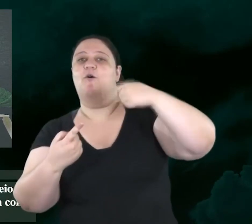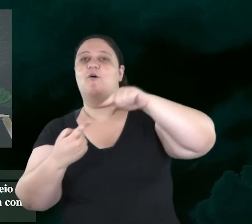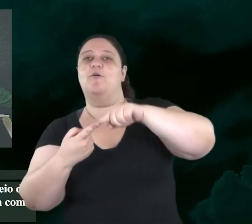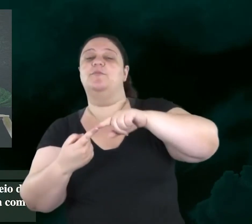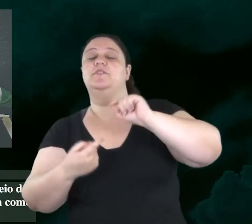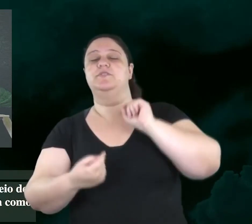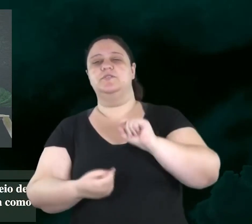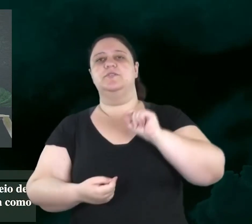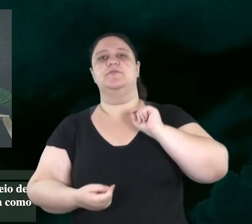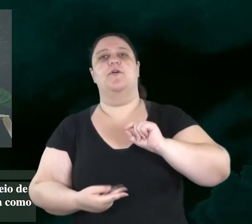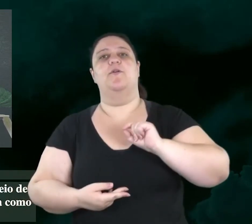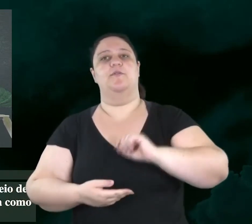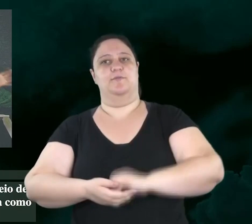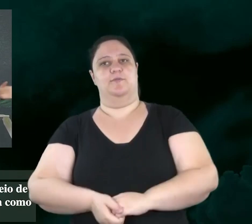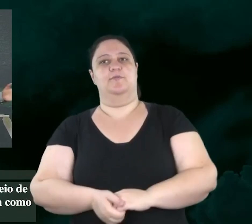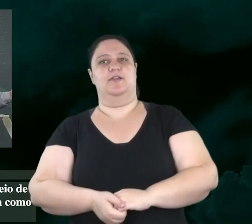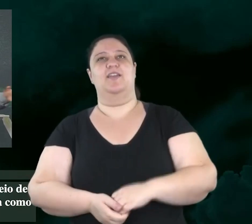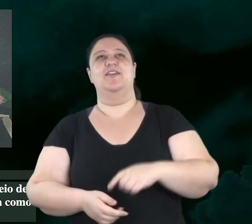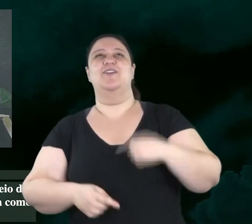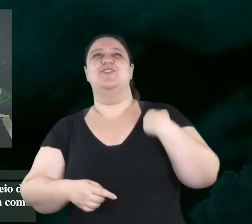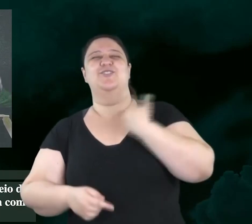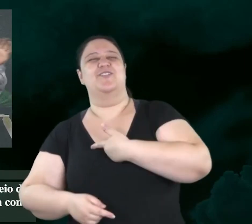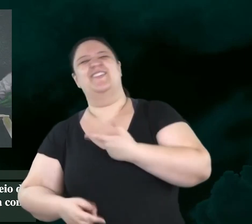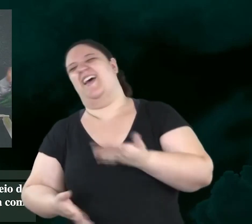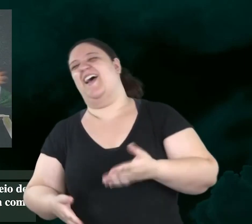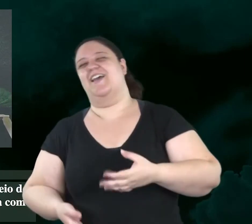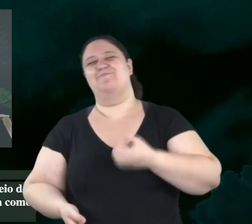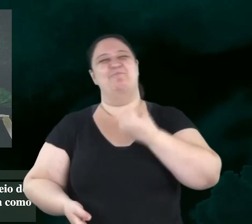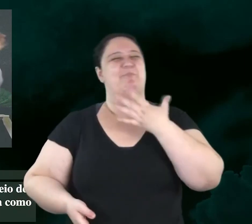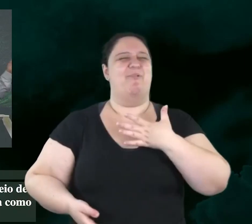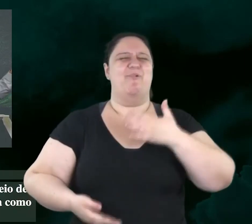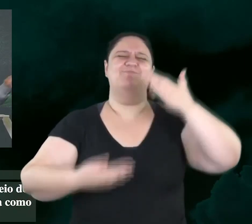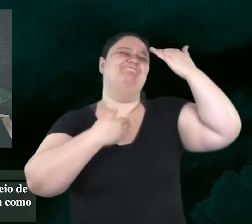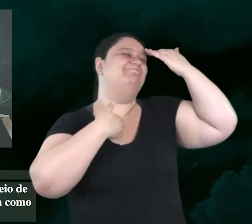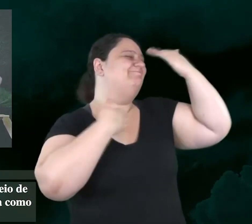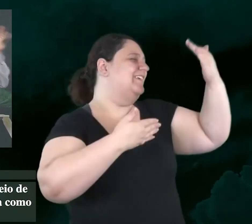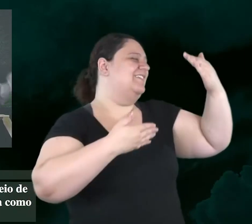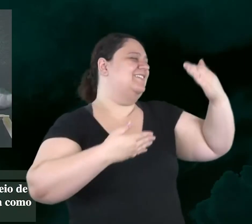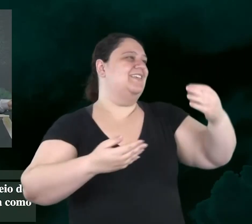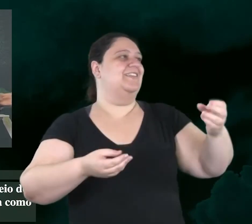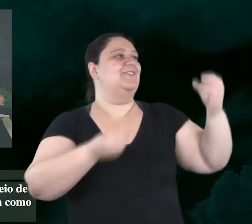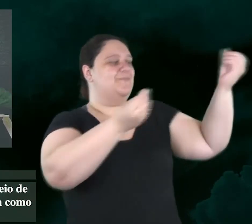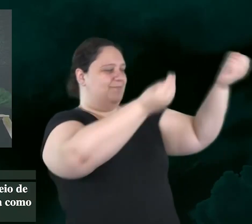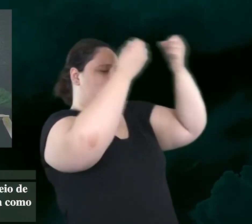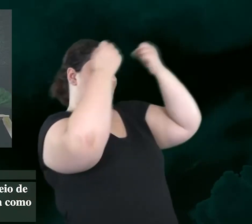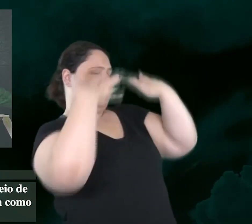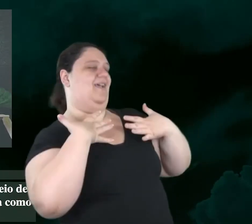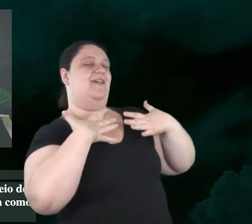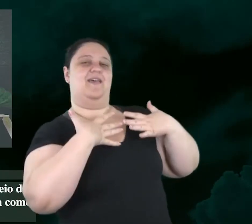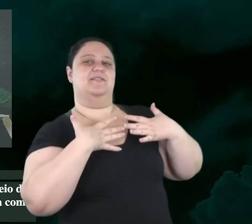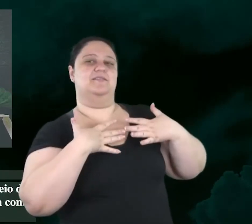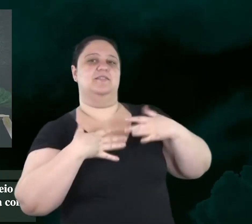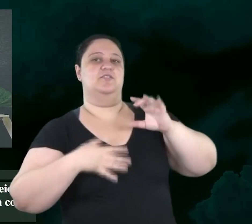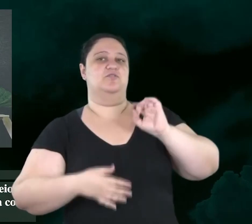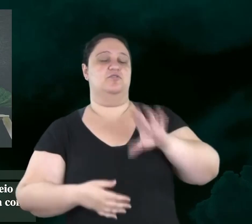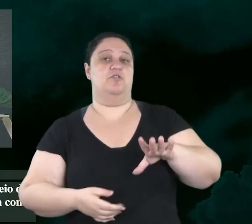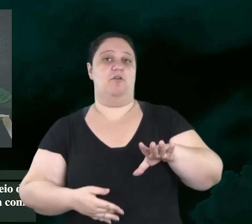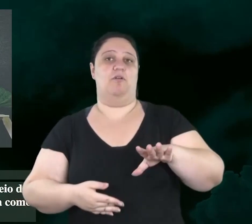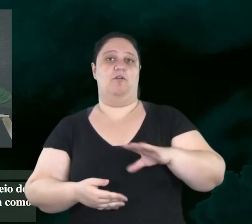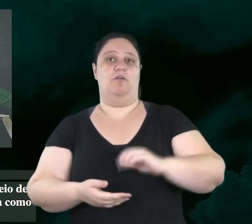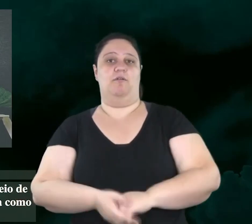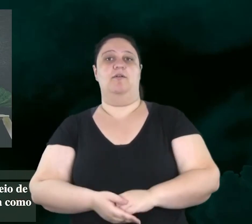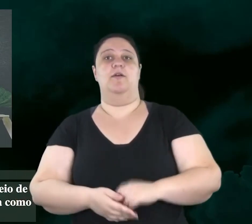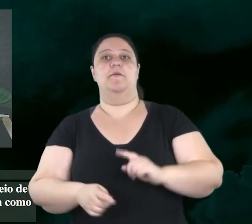é só para nós nos deleitarmos, dizer, graças a Deus eu tenho muita graça, estou desfrutando muito da graça. Mas se essa graça que